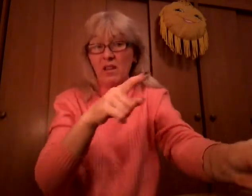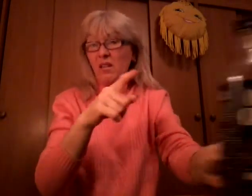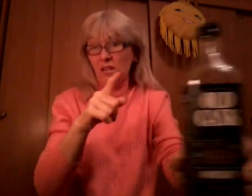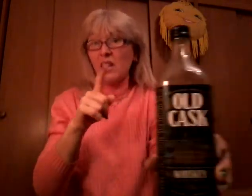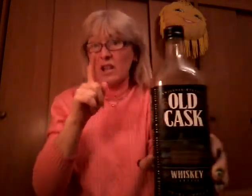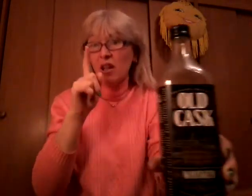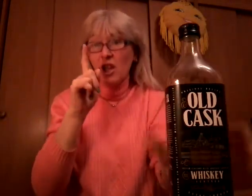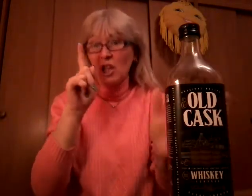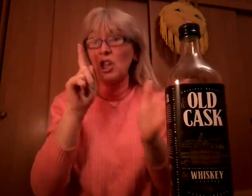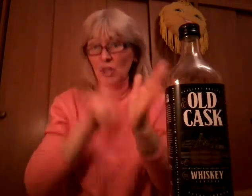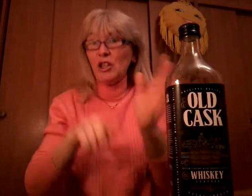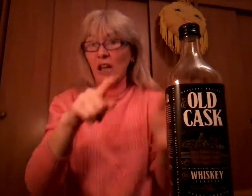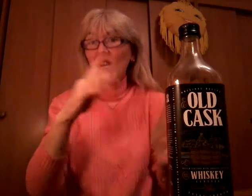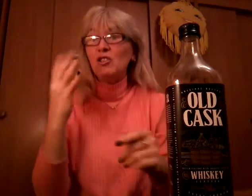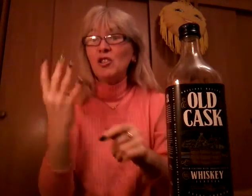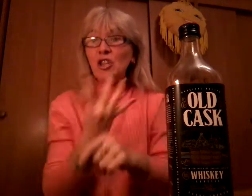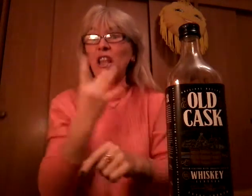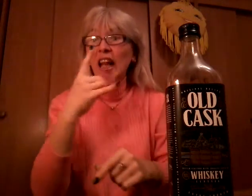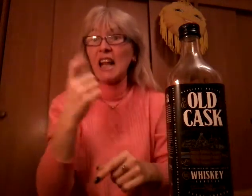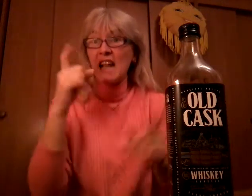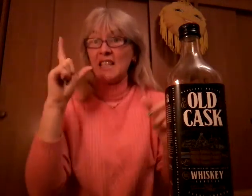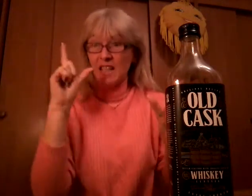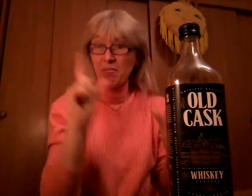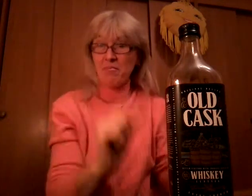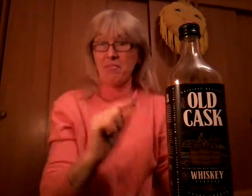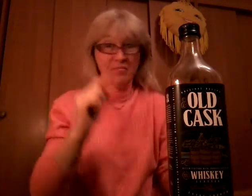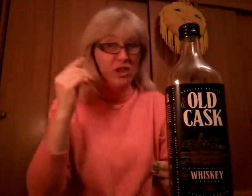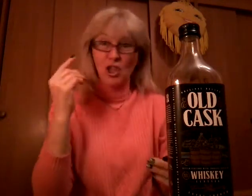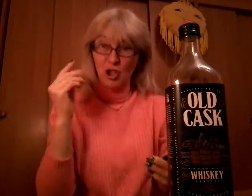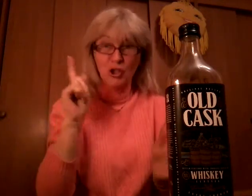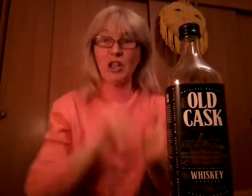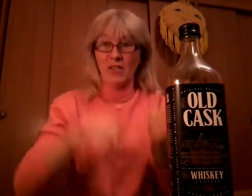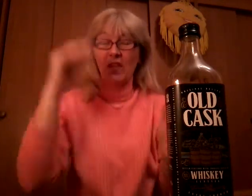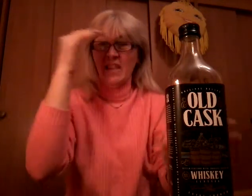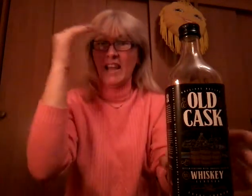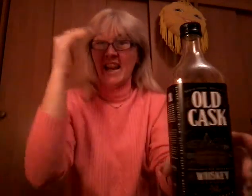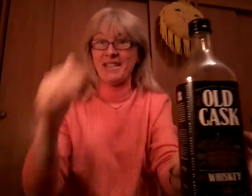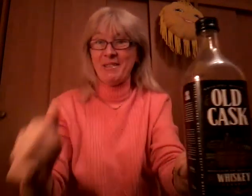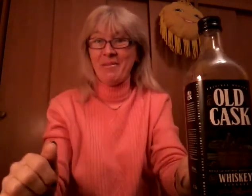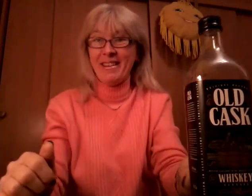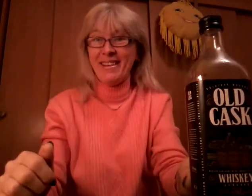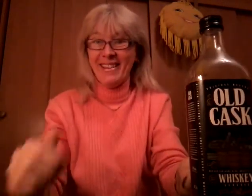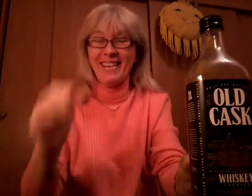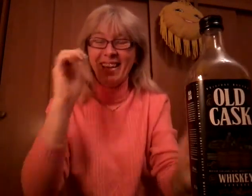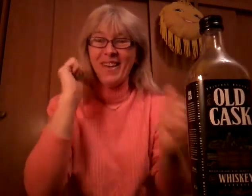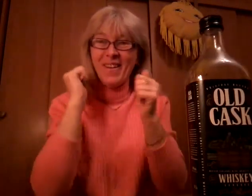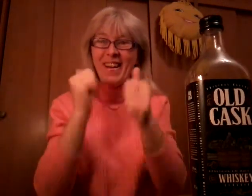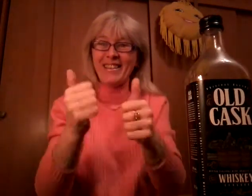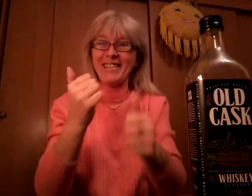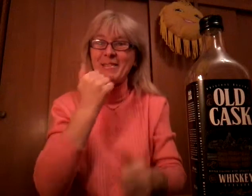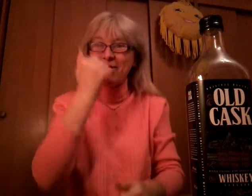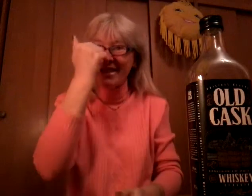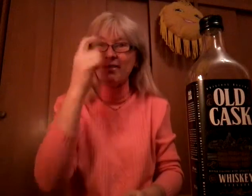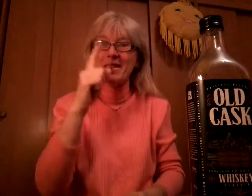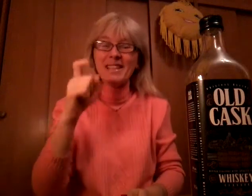в душе в четыре раза. В душе в трассе. Это испытать